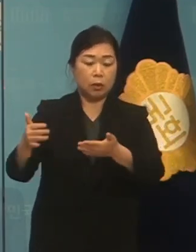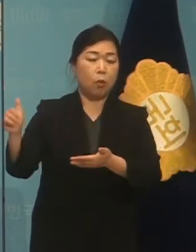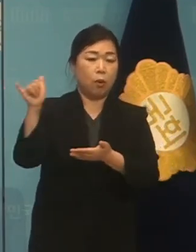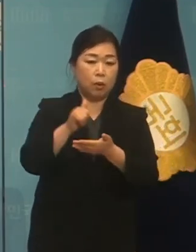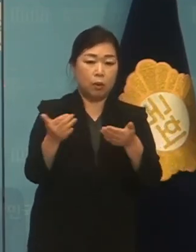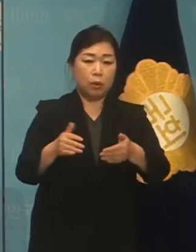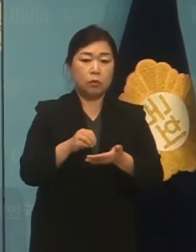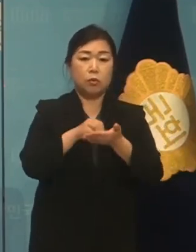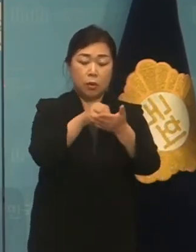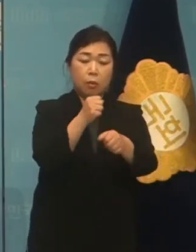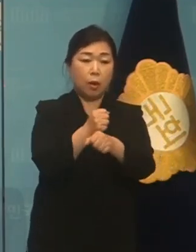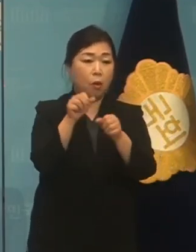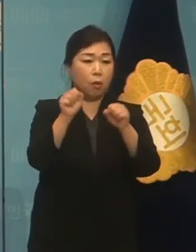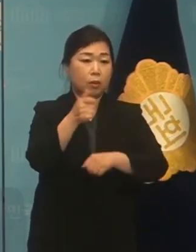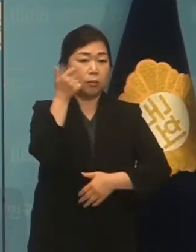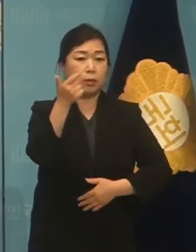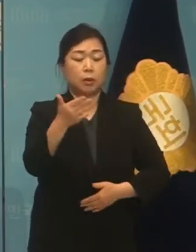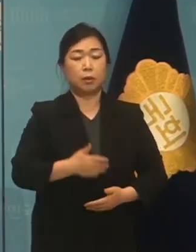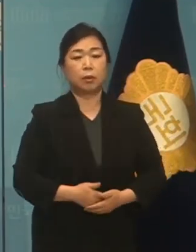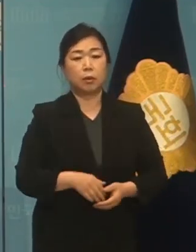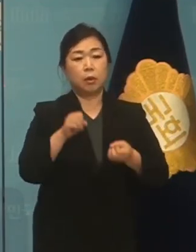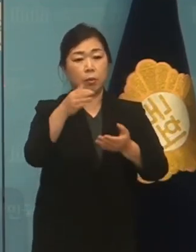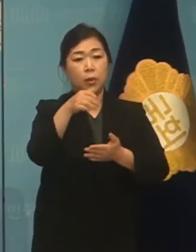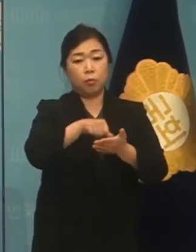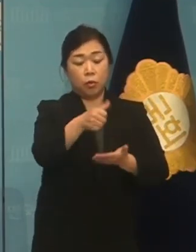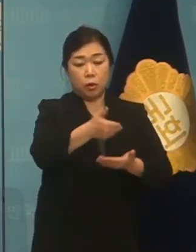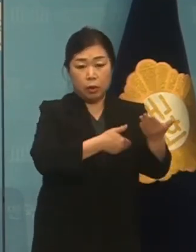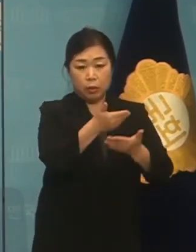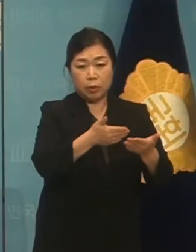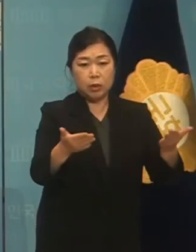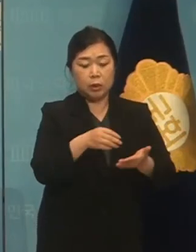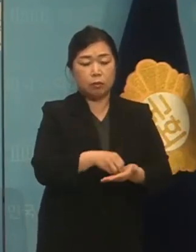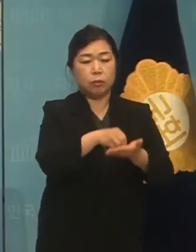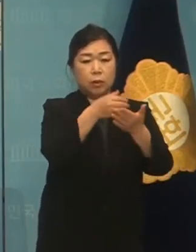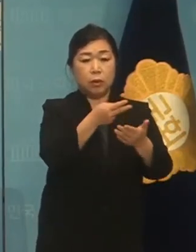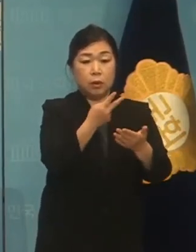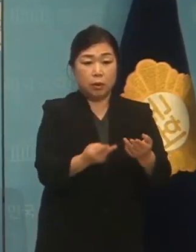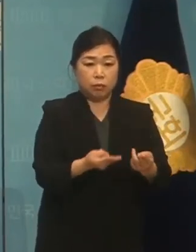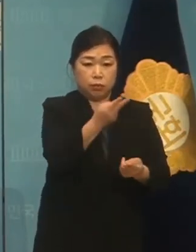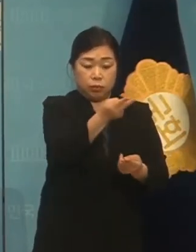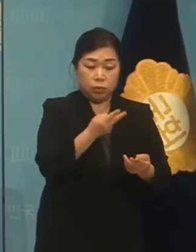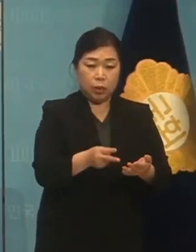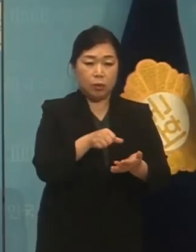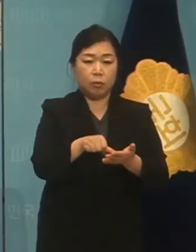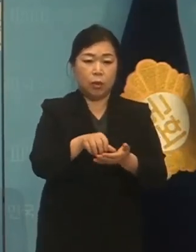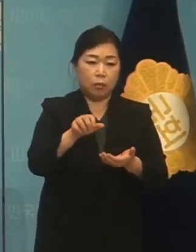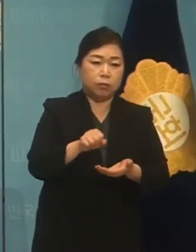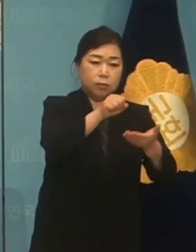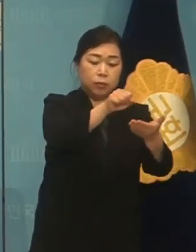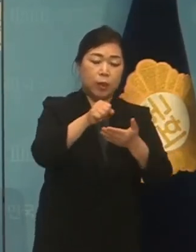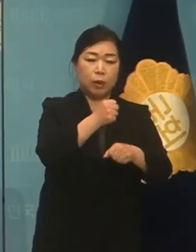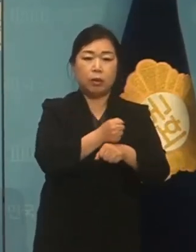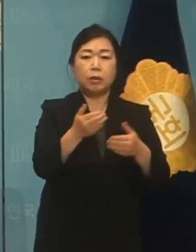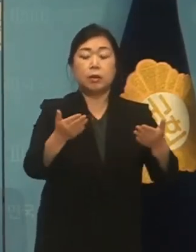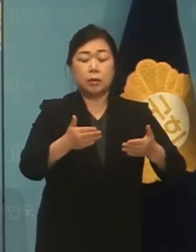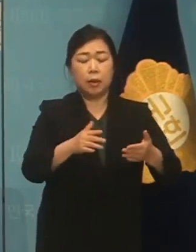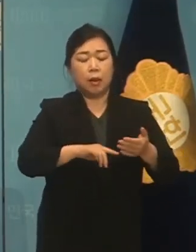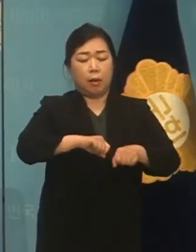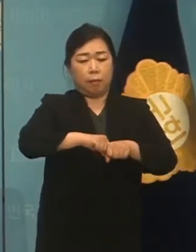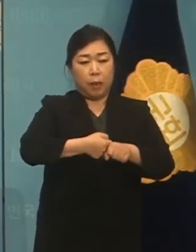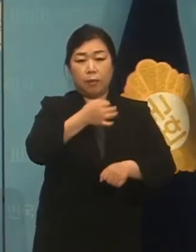것입니까? 택배 물류센터의 상하차 노동은 보강도 심한 노동으로 죽음의 알바라고 일컬어져